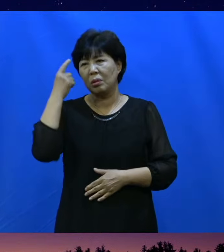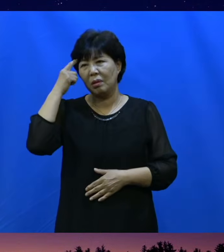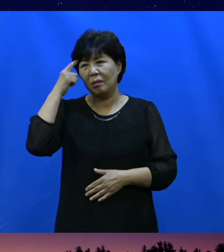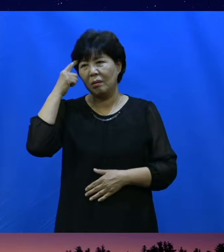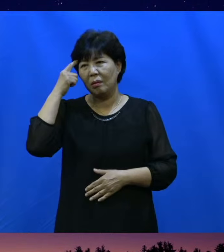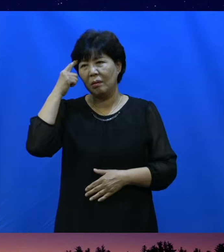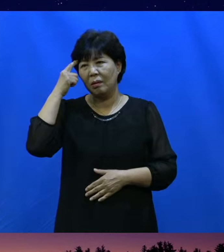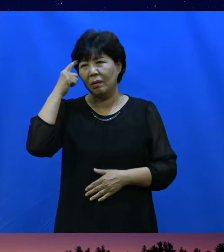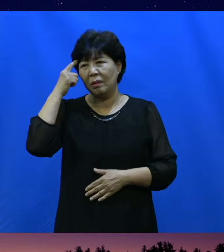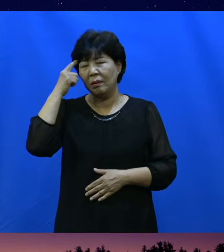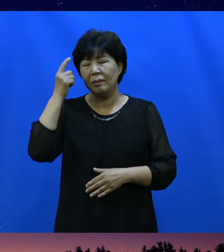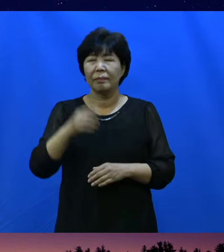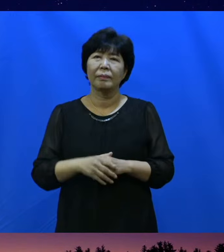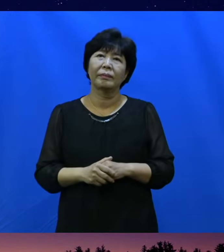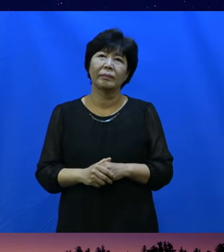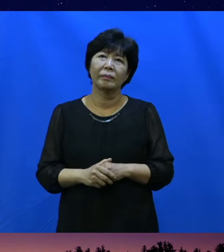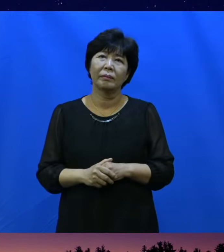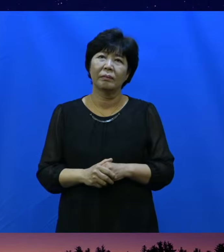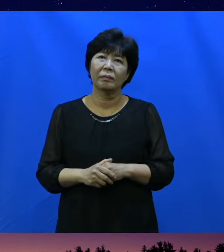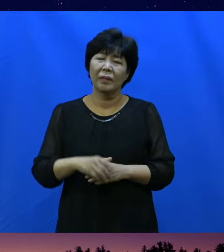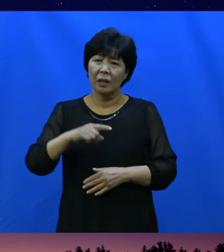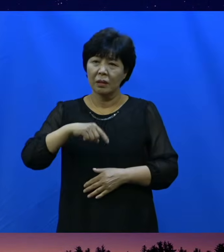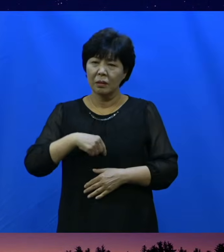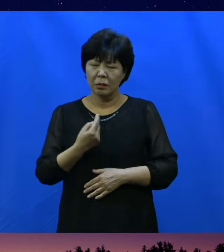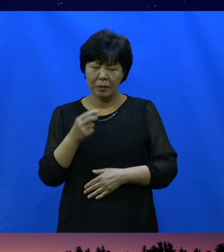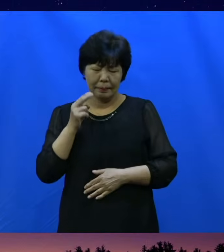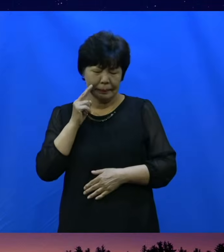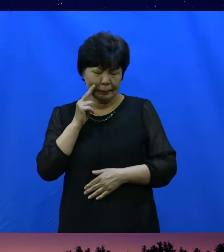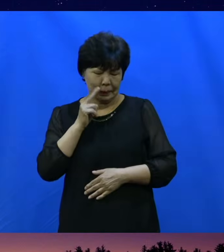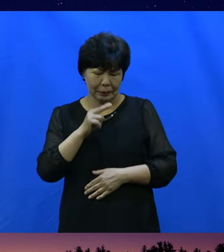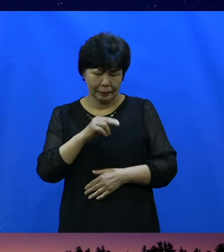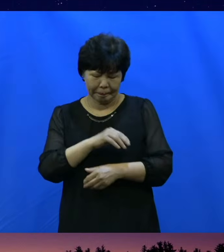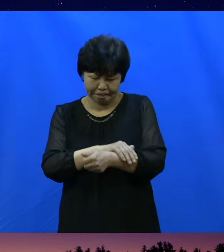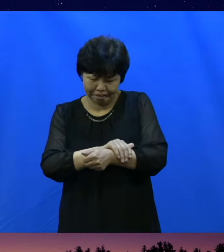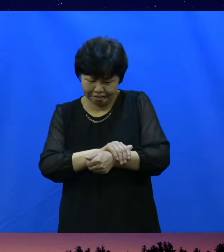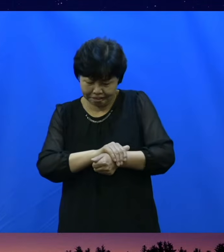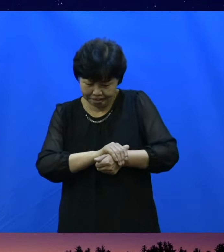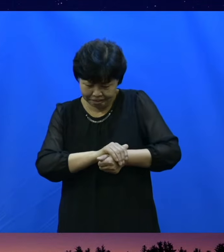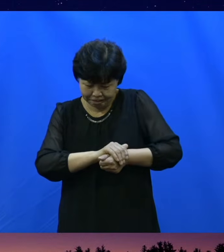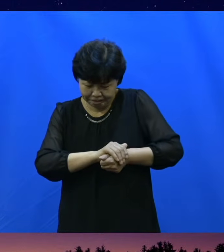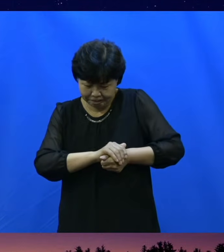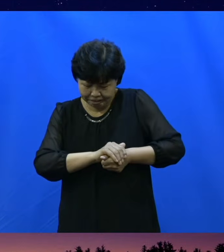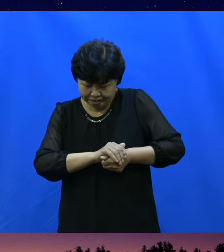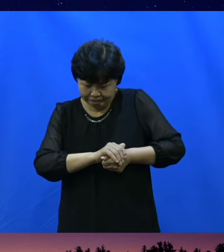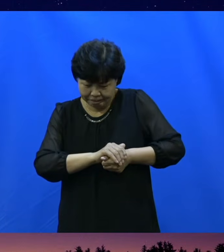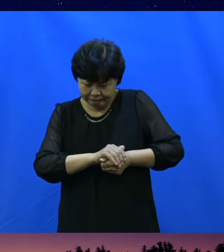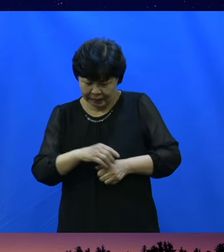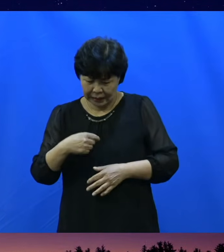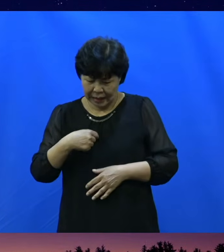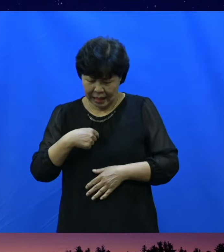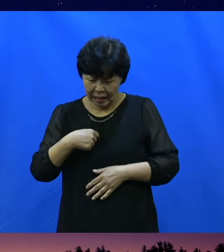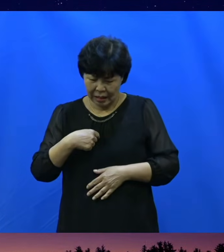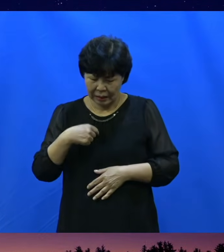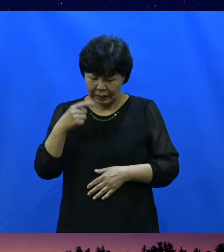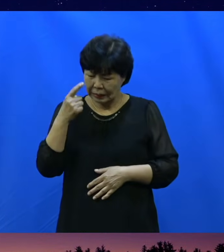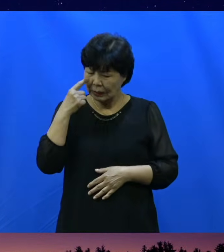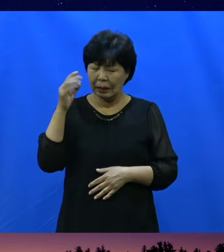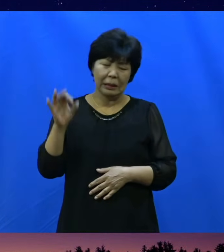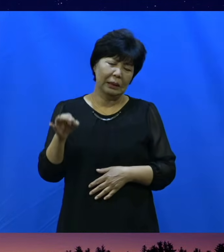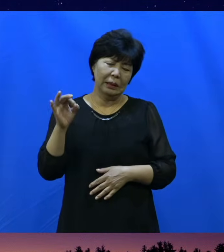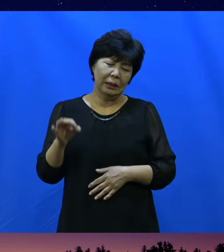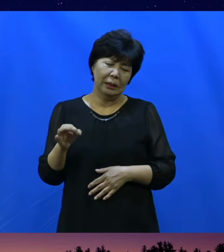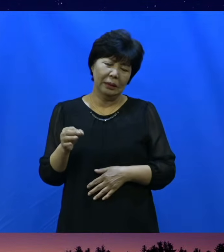이런 것들이 어떻게 결국은 자기를 비참하게 여기고 자기 열등감에 빠지고 자기 자신에 대한 무가치함을 느끼고,